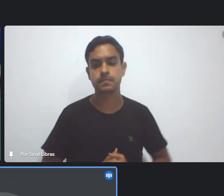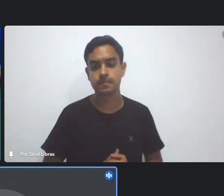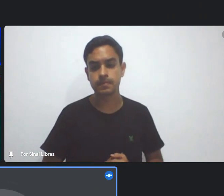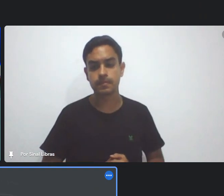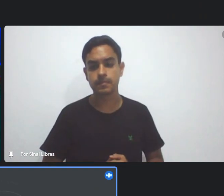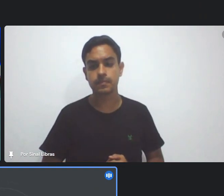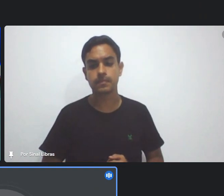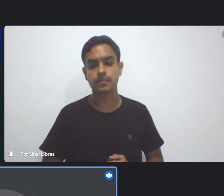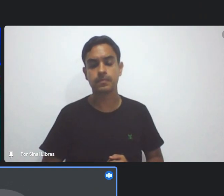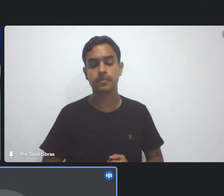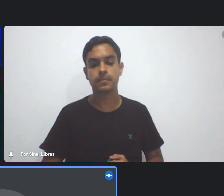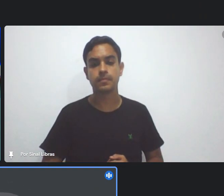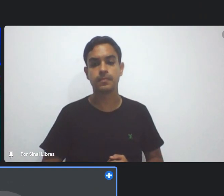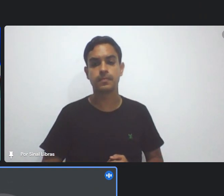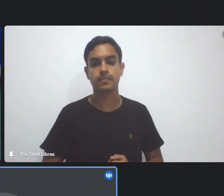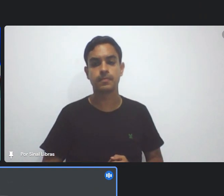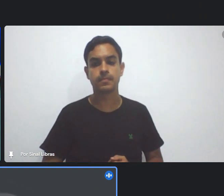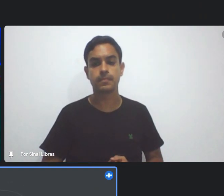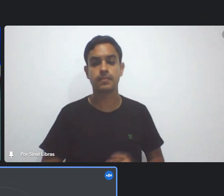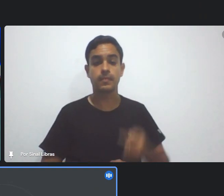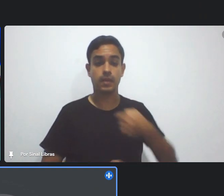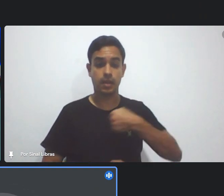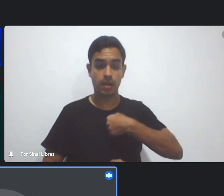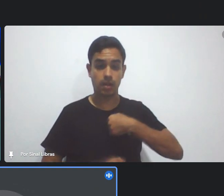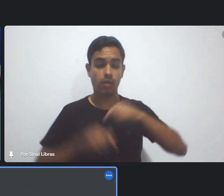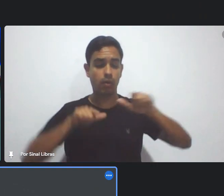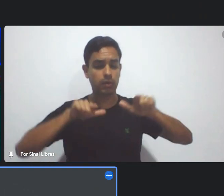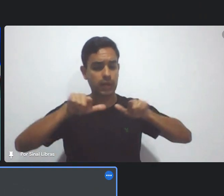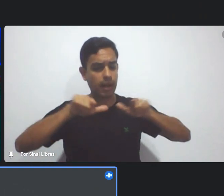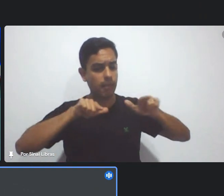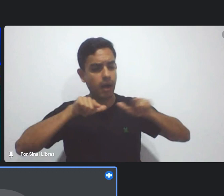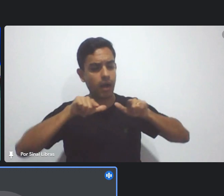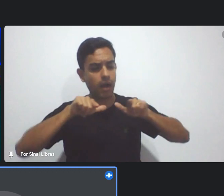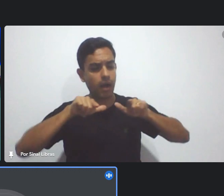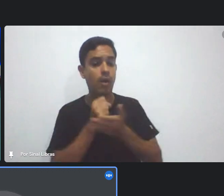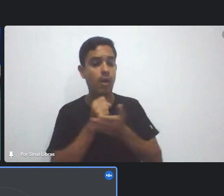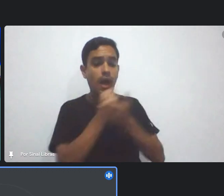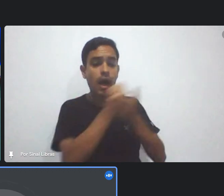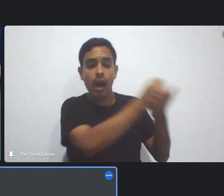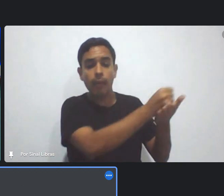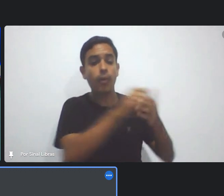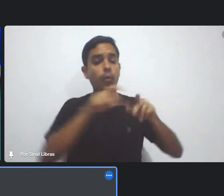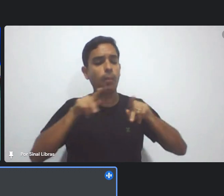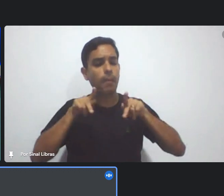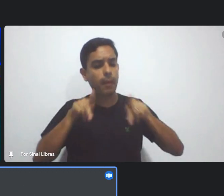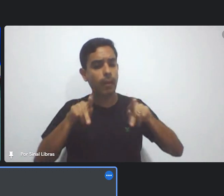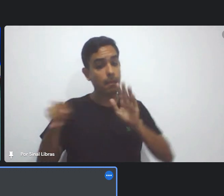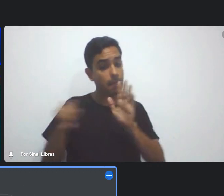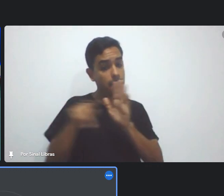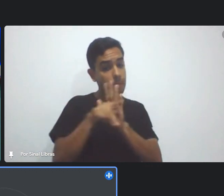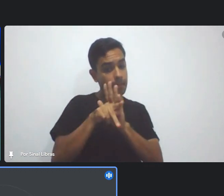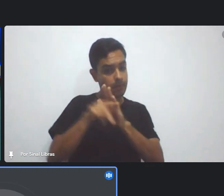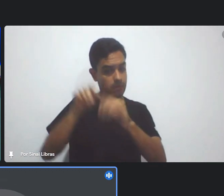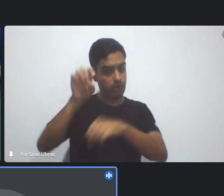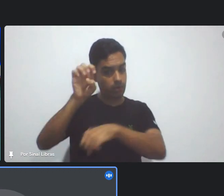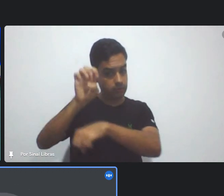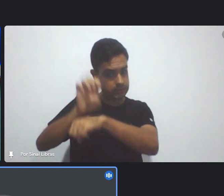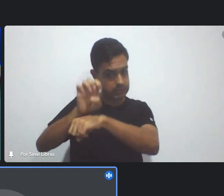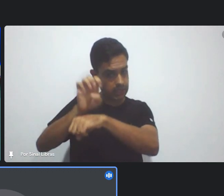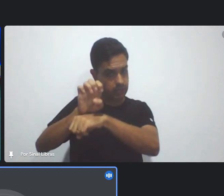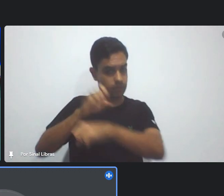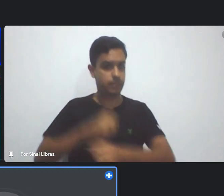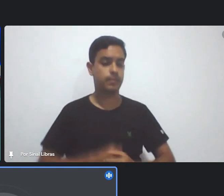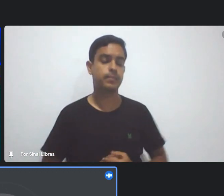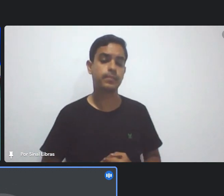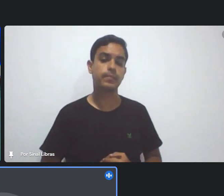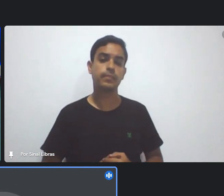É o seguinte, eu trabalho no Centro de Apoio Pedagógico do Estado, certo? Então, a gente poderia